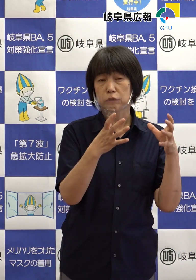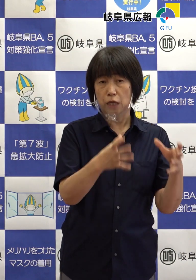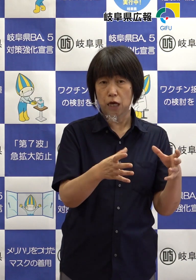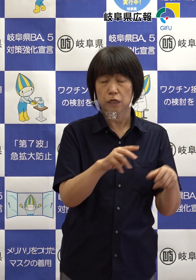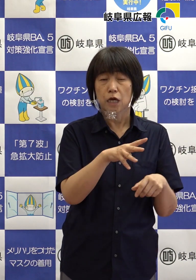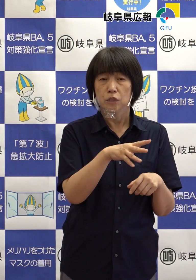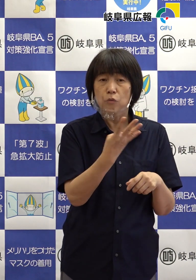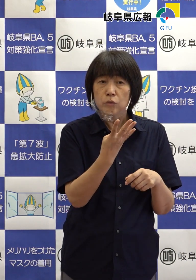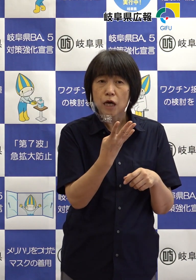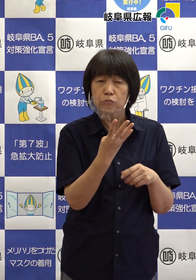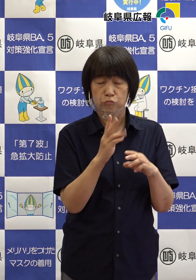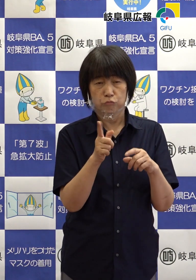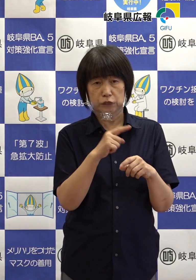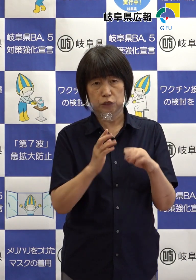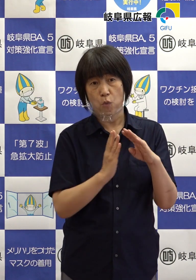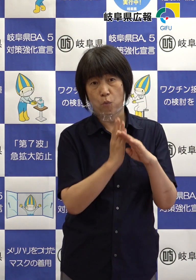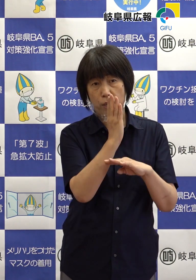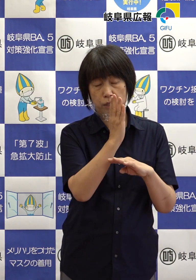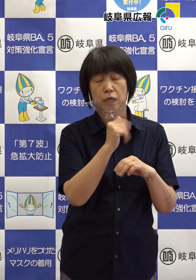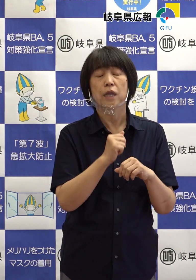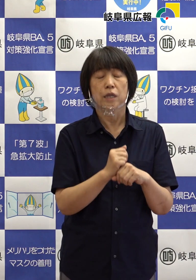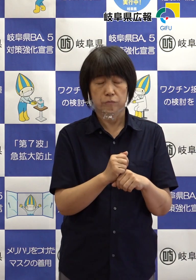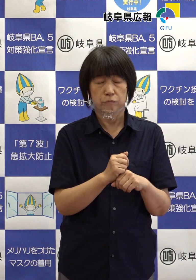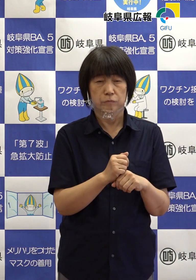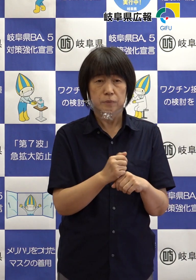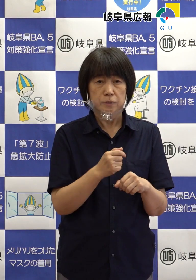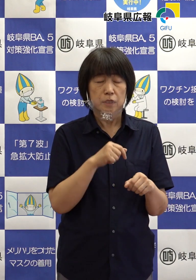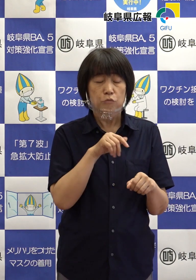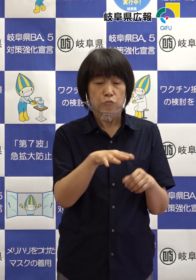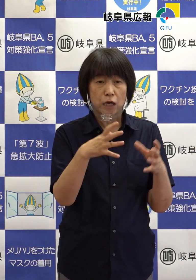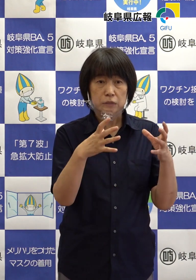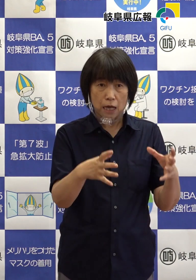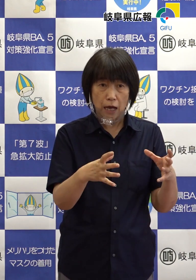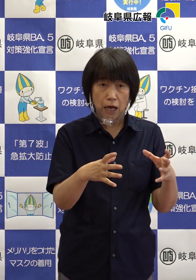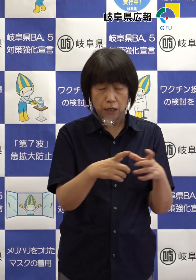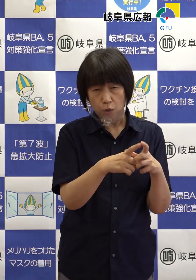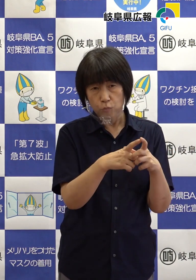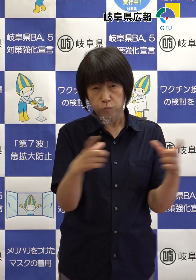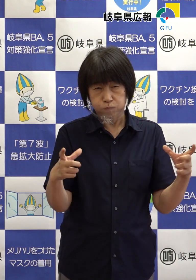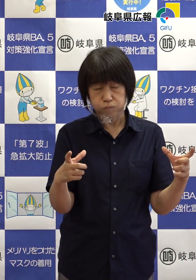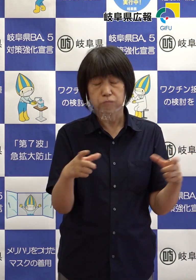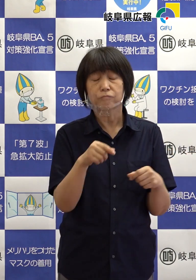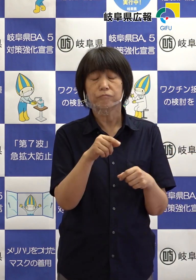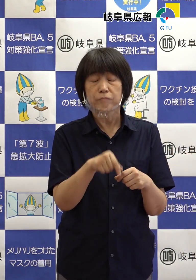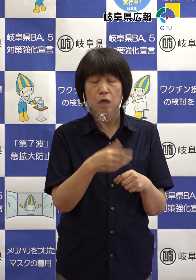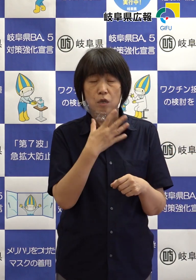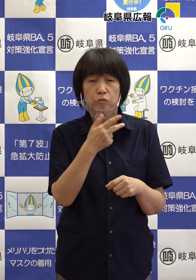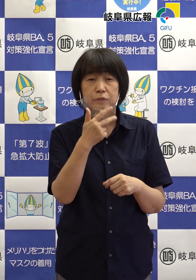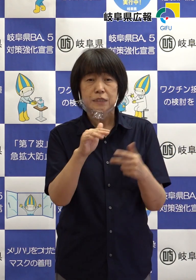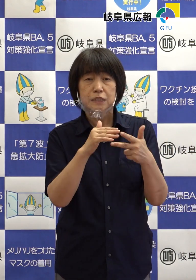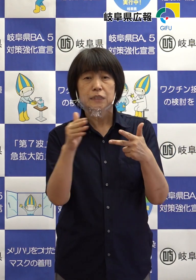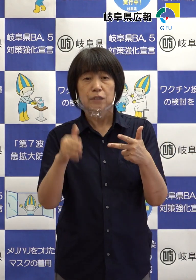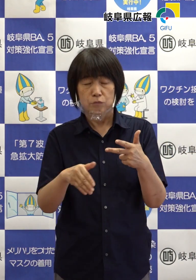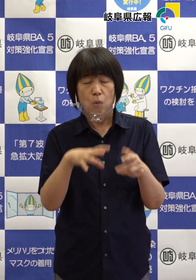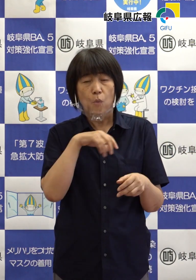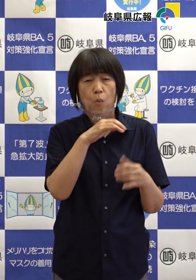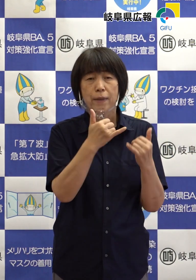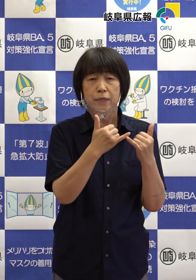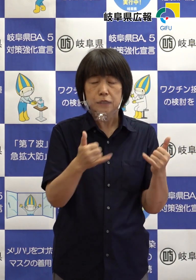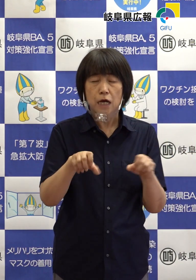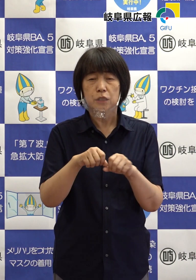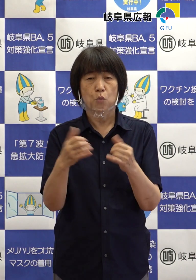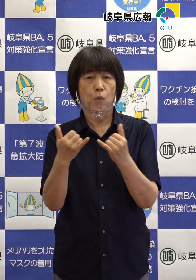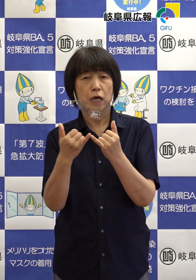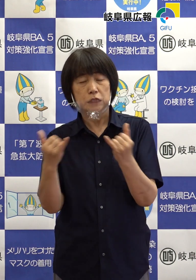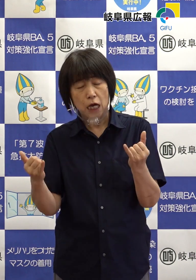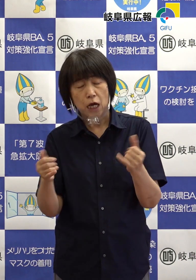でこの大変な勢いでクラスターが増えてきております同様に副施設も高齢者障害者はそれぞれです